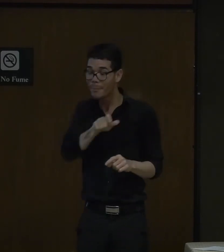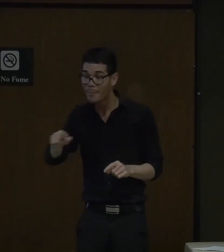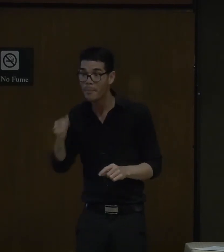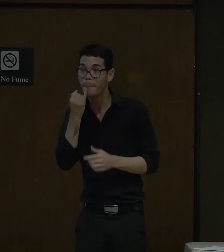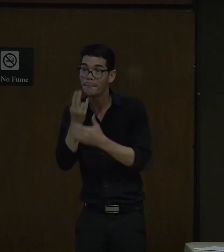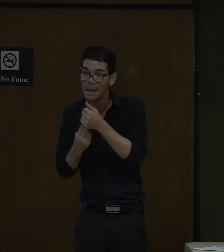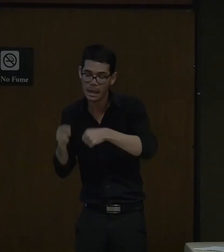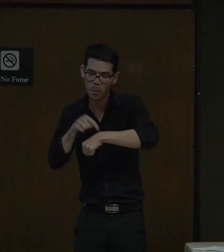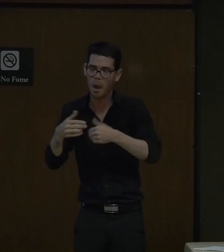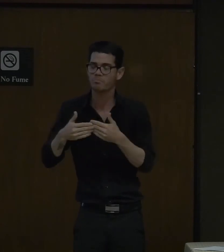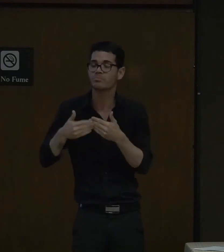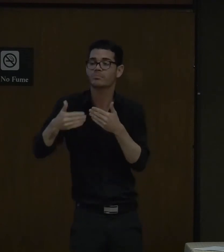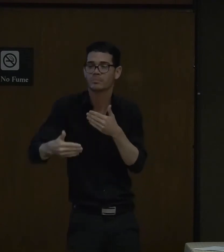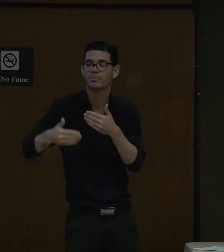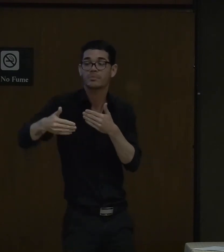bilingües.